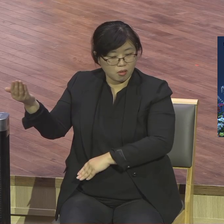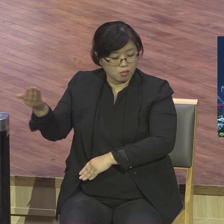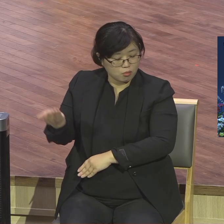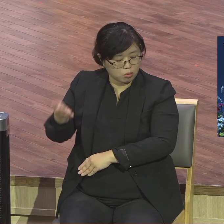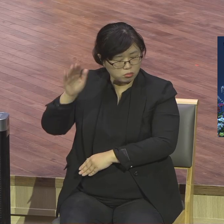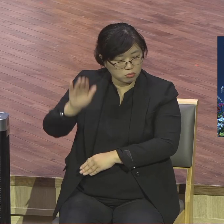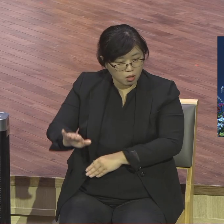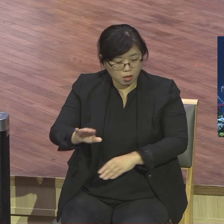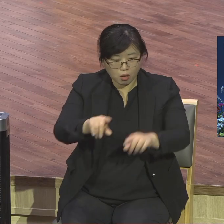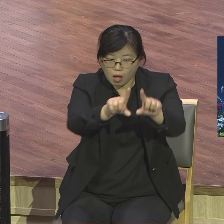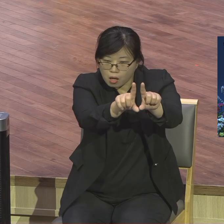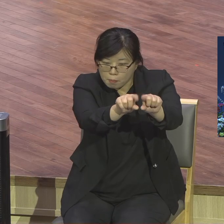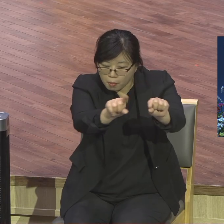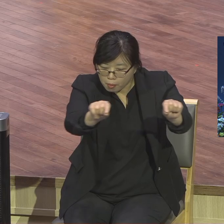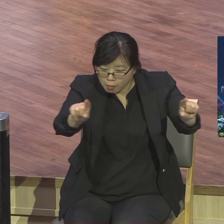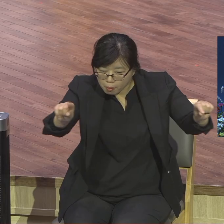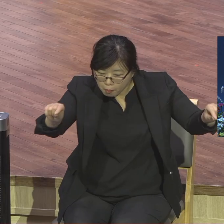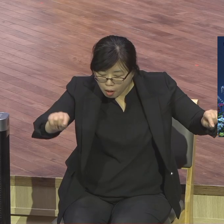듣고 있어요. 지금.